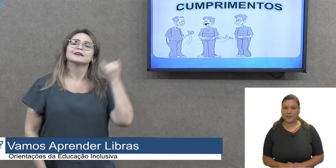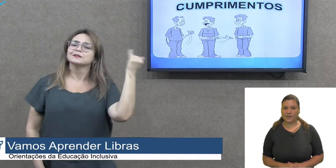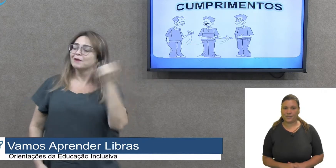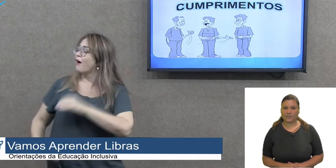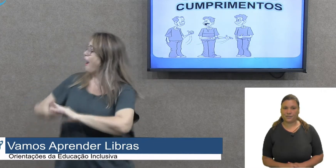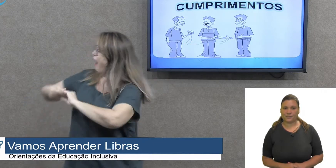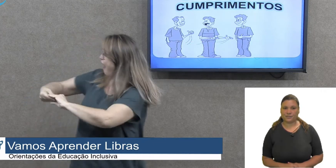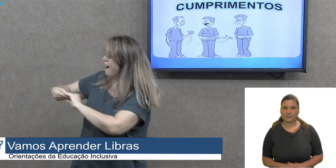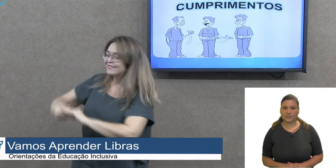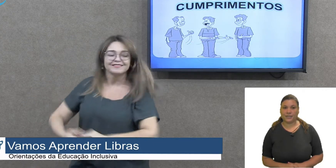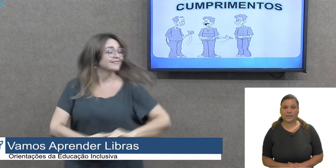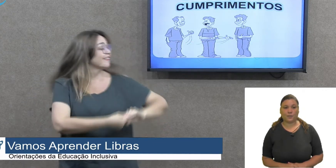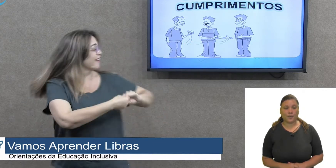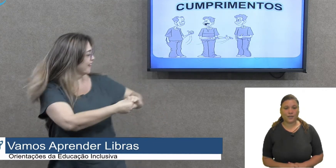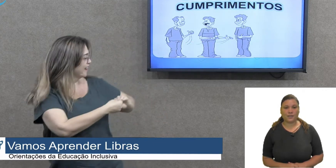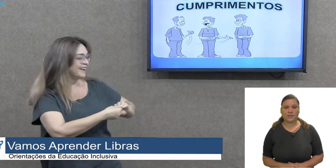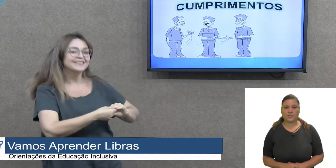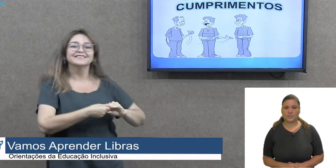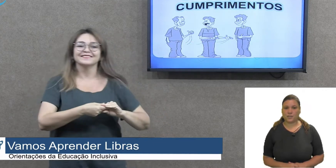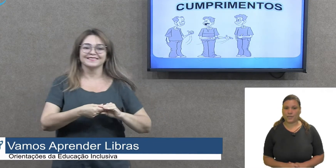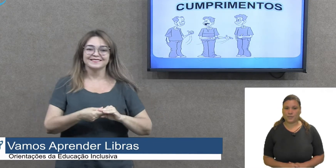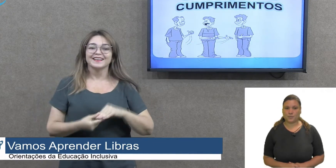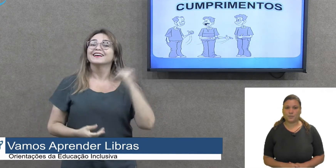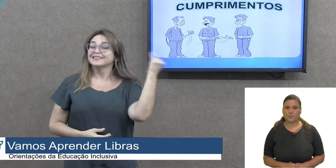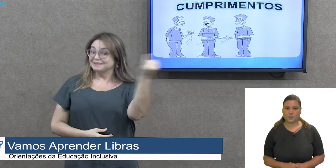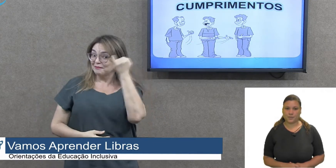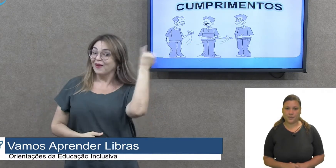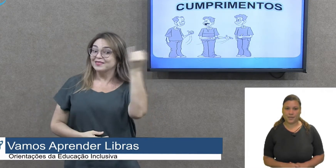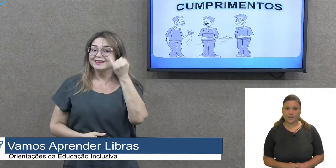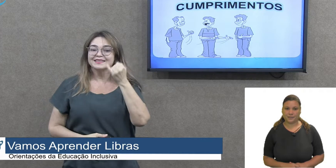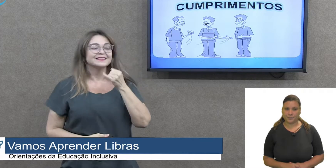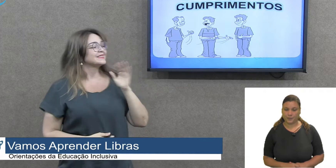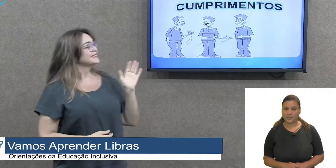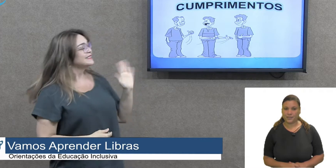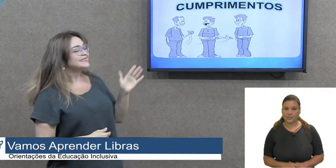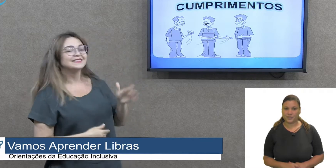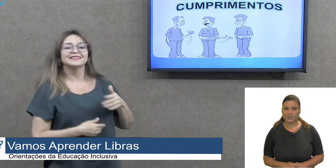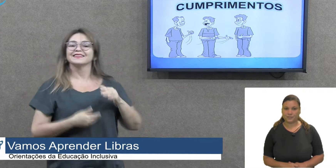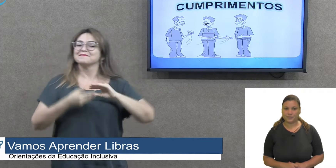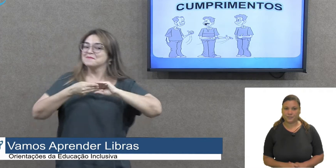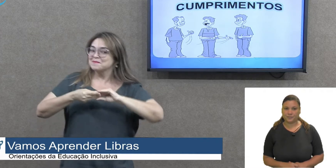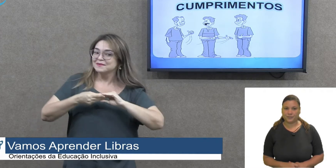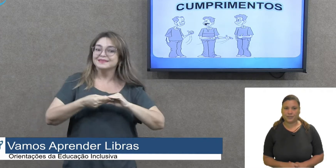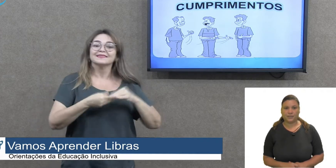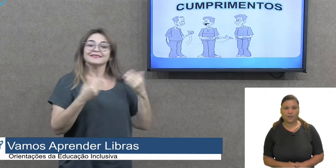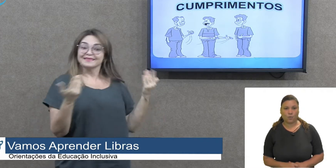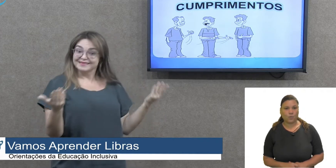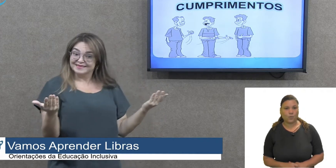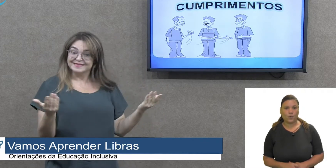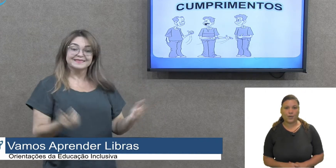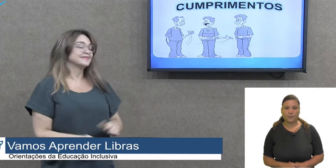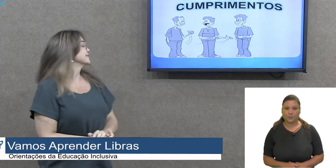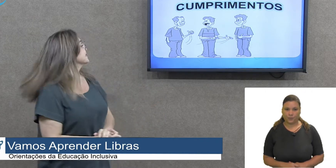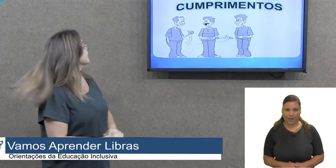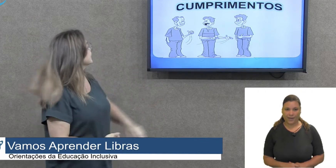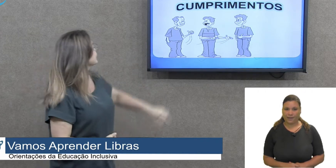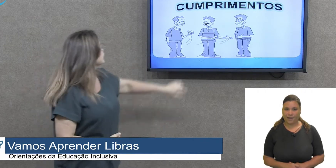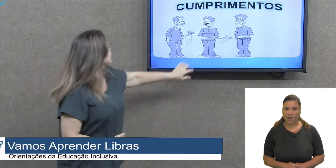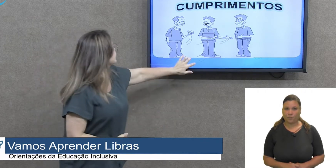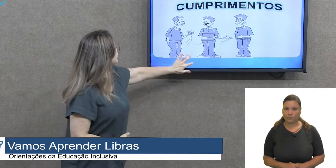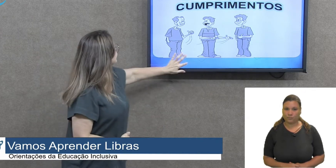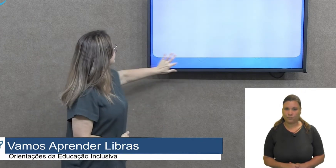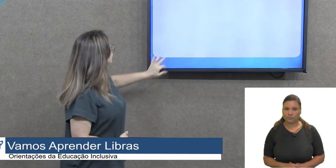Perceba a imagem. É importante saudar as pessoas, não é? Importante. Então, um oi, não